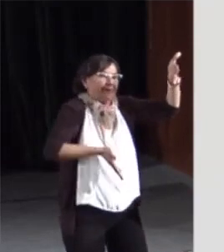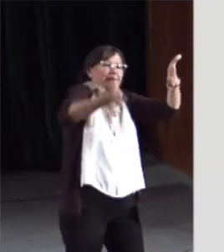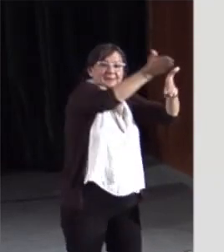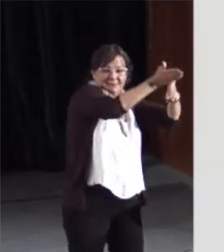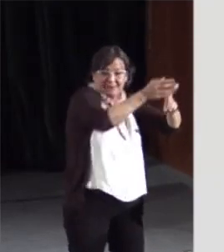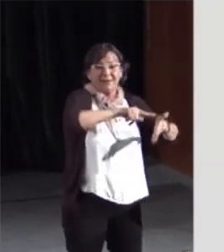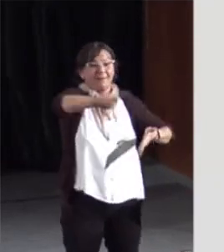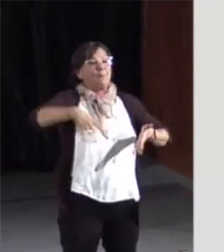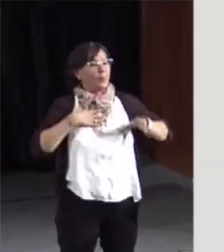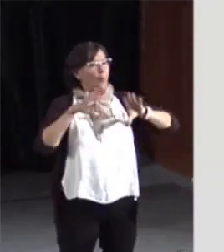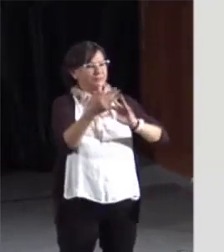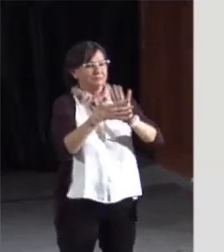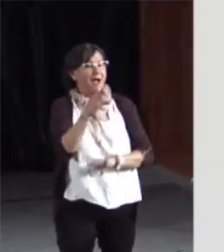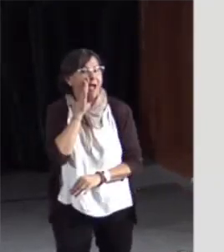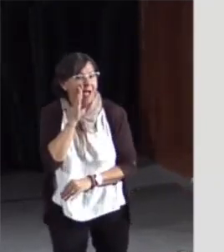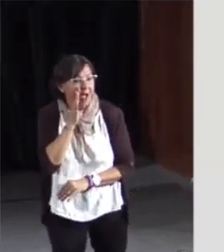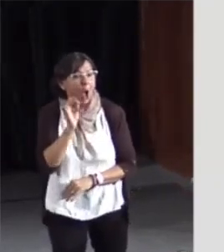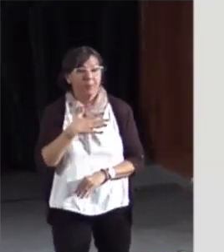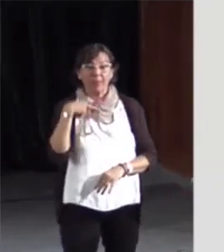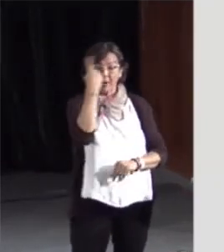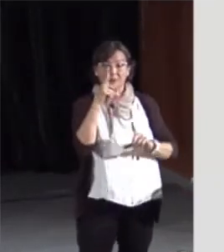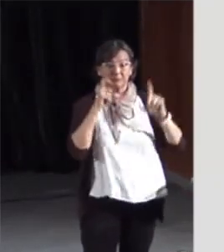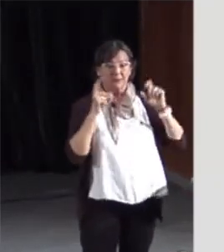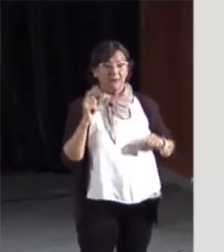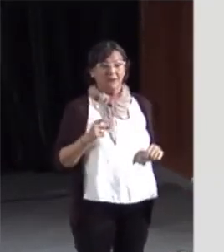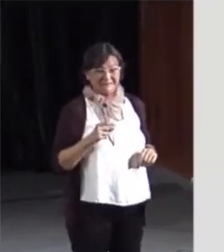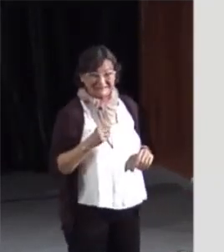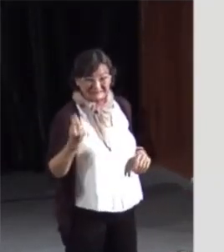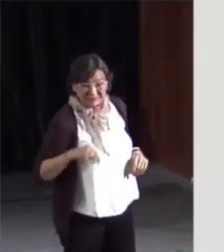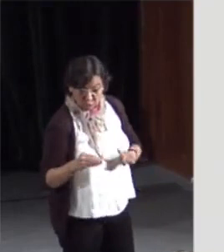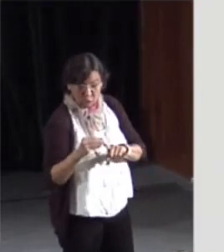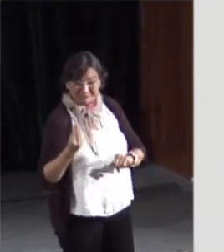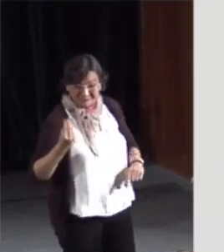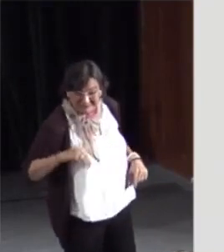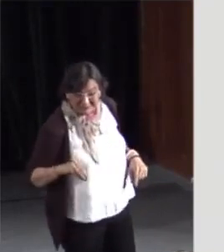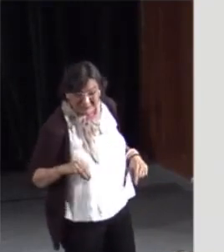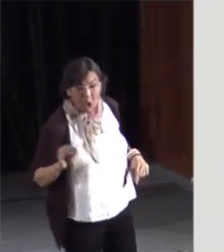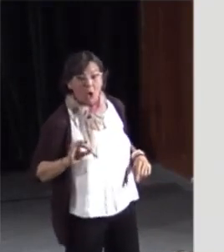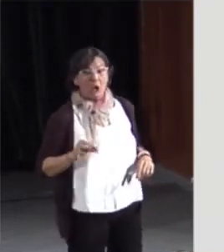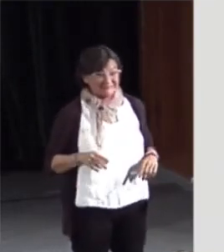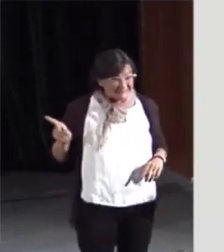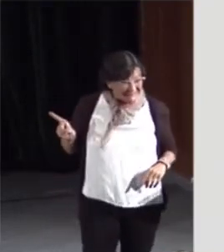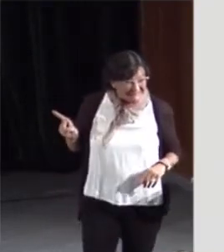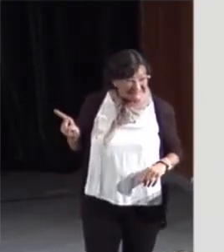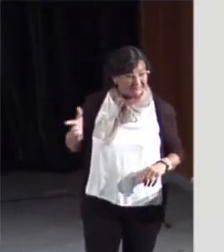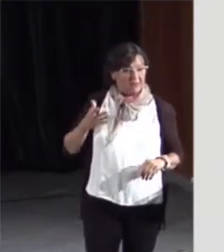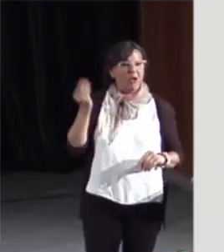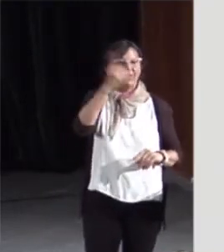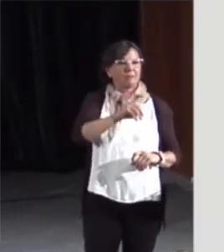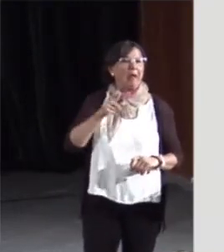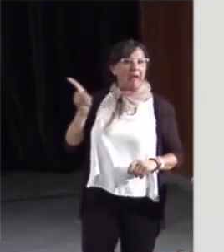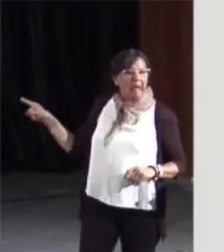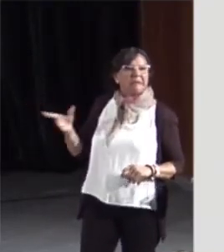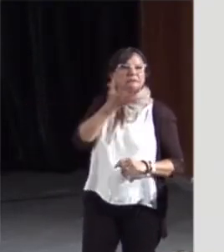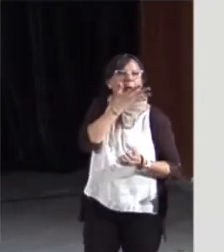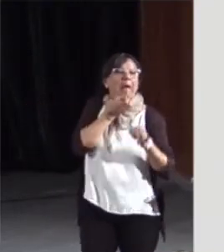escrita, lo hacemos esta anáfora a través de otras partículas como los pronombres. En lengua de signos podemos utilizar el